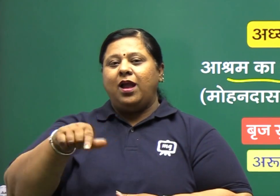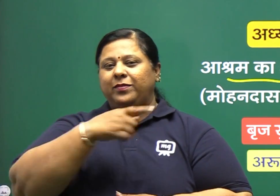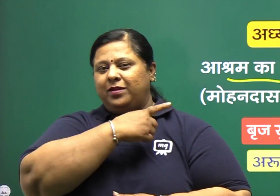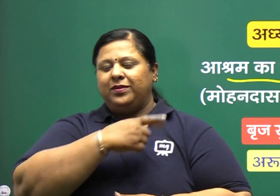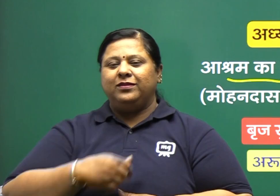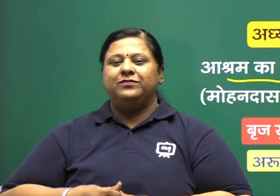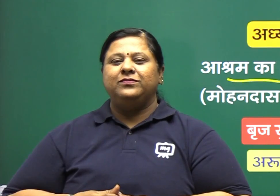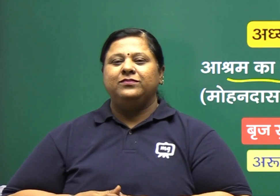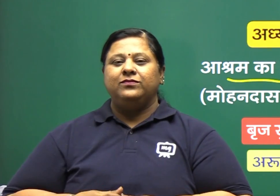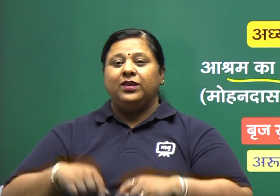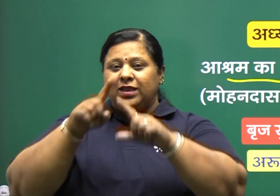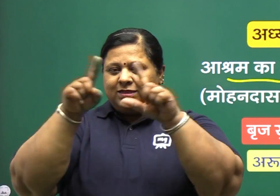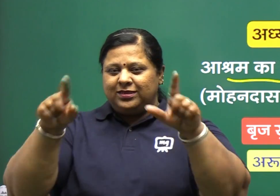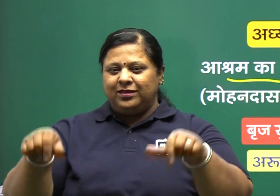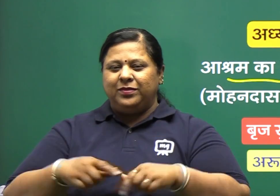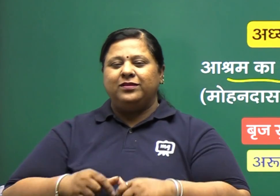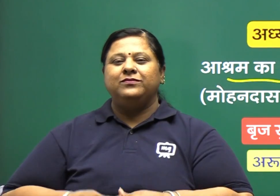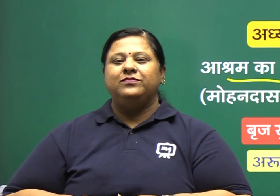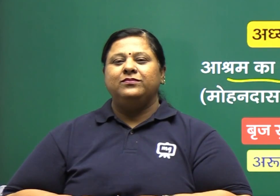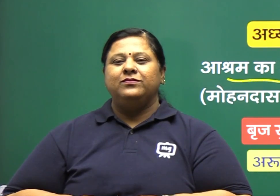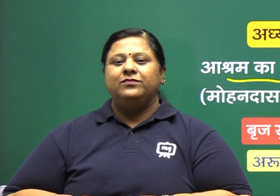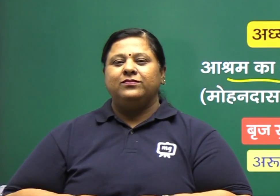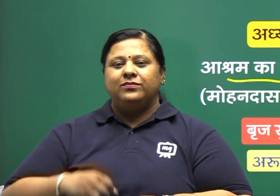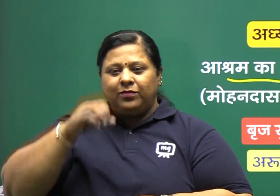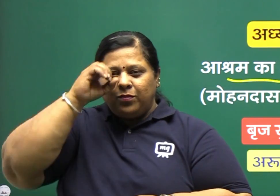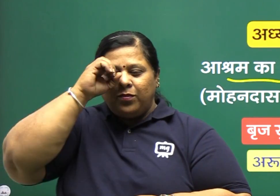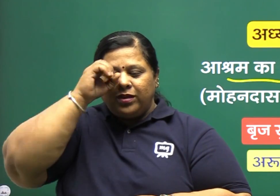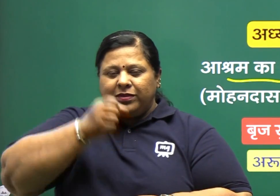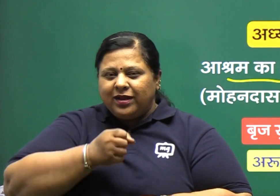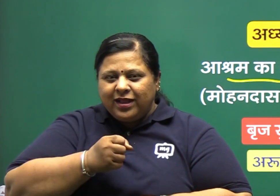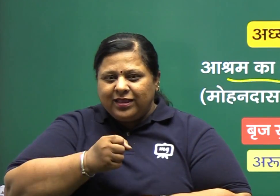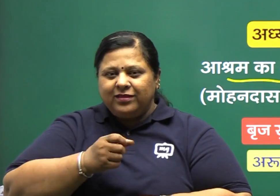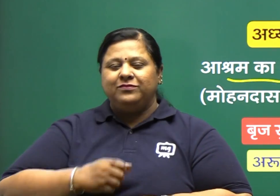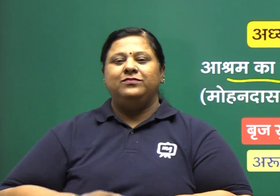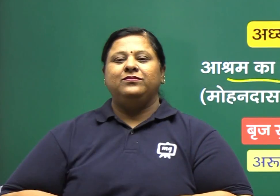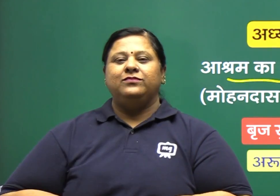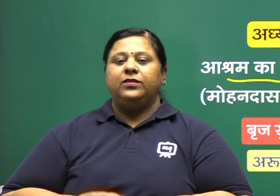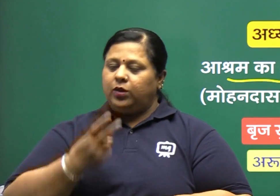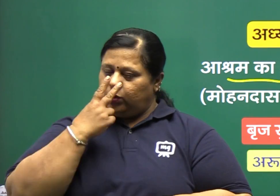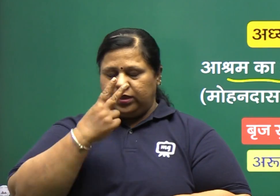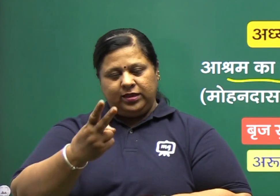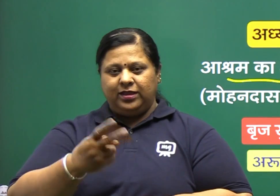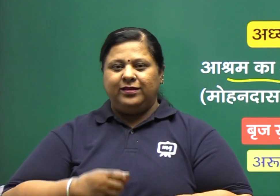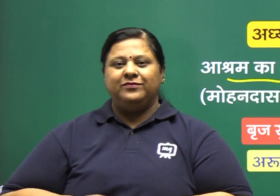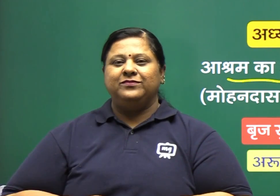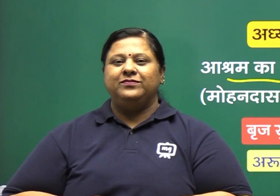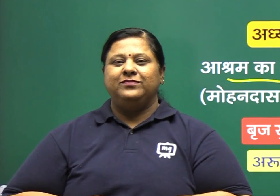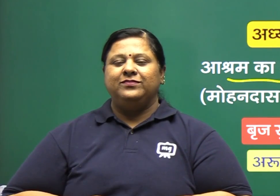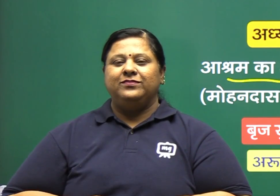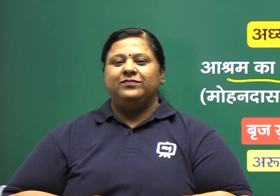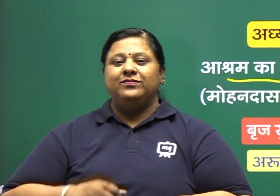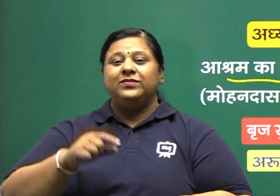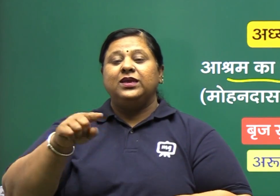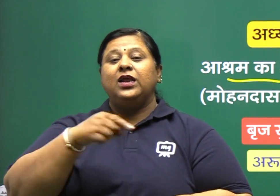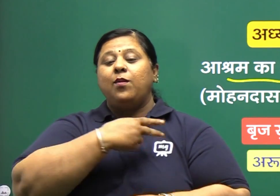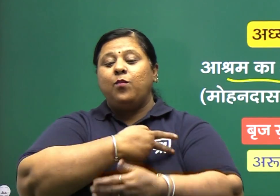पर इस चित्र में महात्मा गांधी को देख रहे हैं।